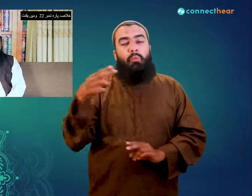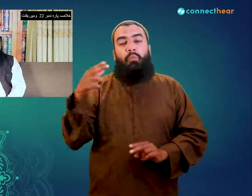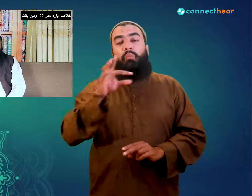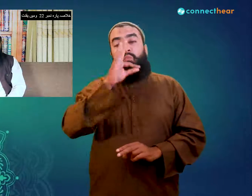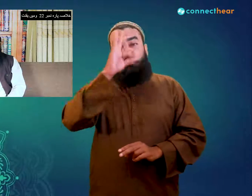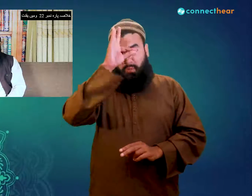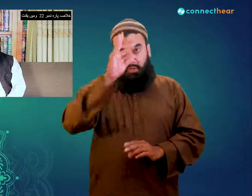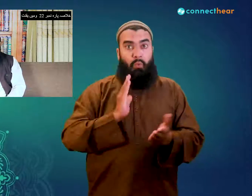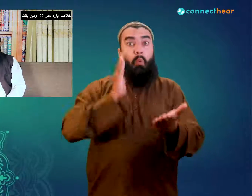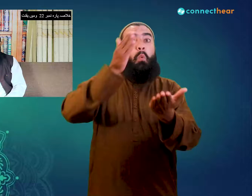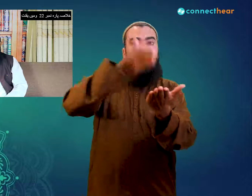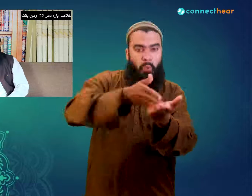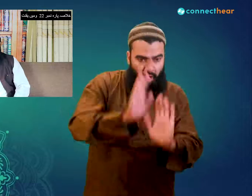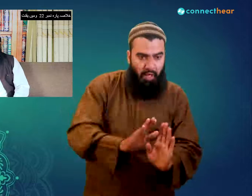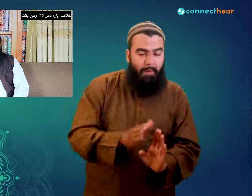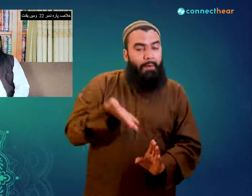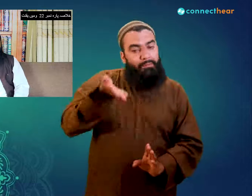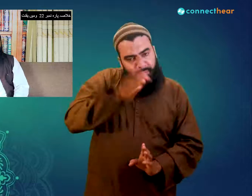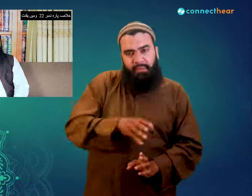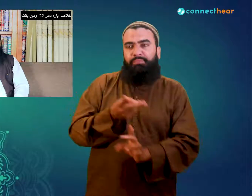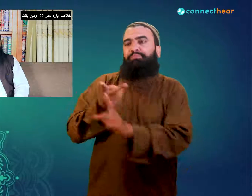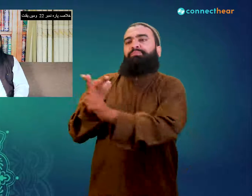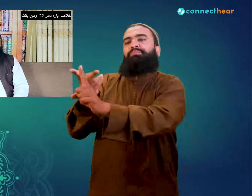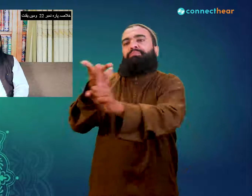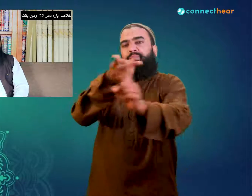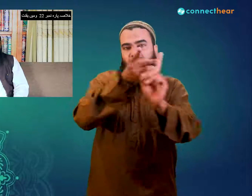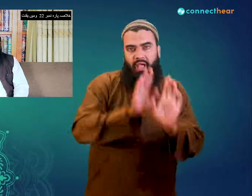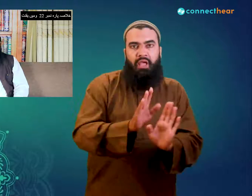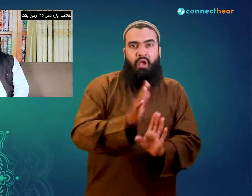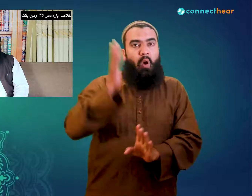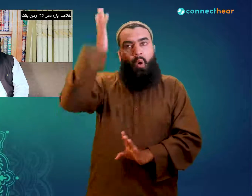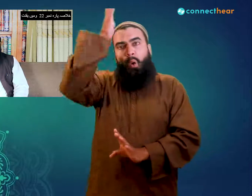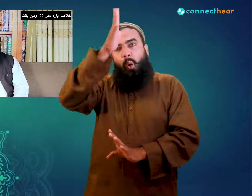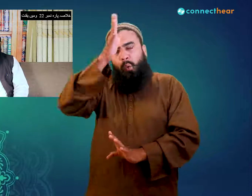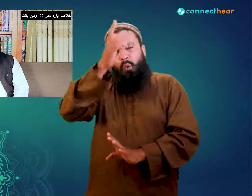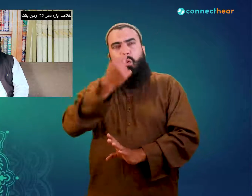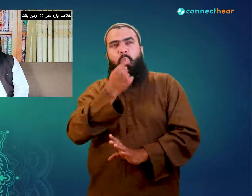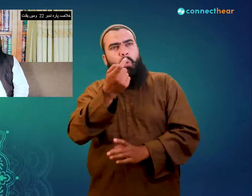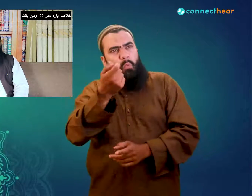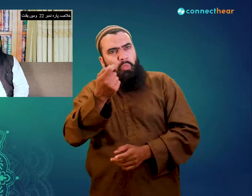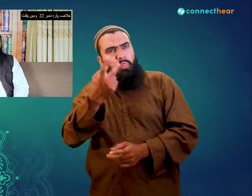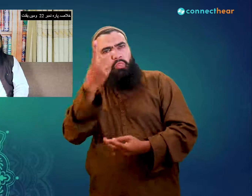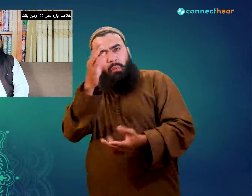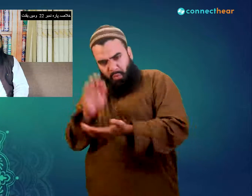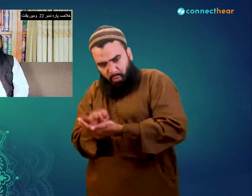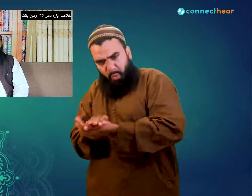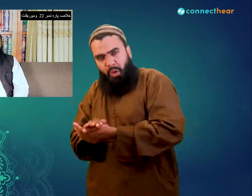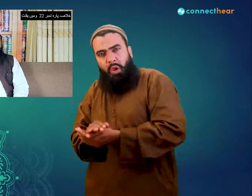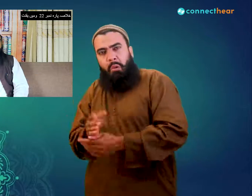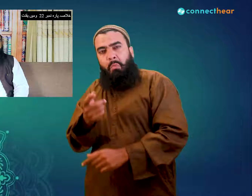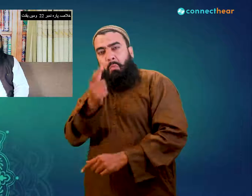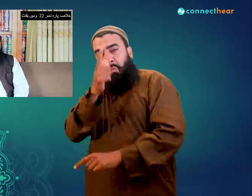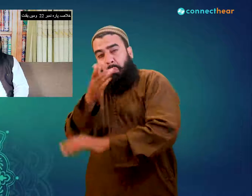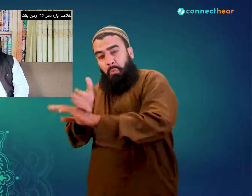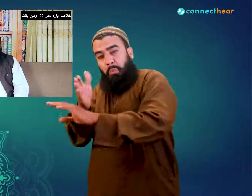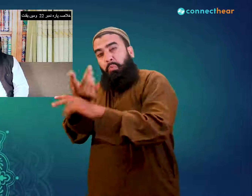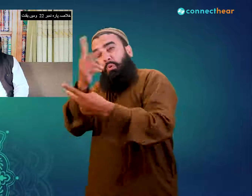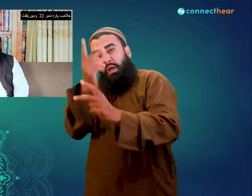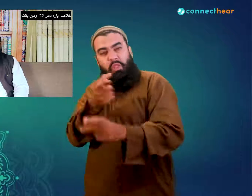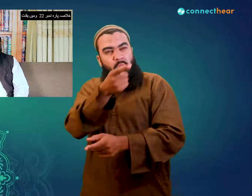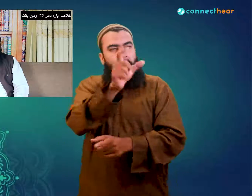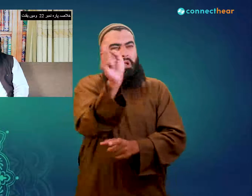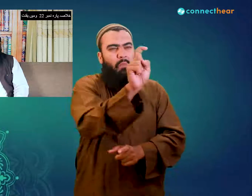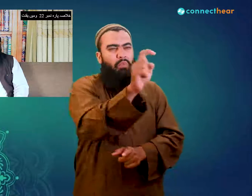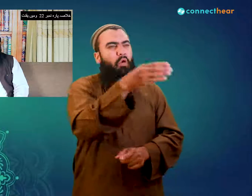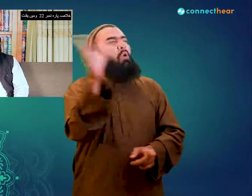کے نشے میں لوگوں نے اس نبی کا مقابلہ کیا اور کفر کیا اور انکار کیا،